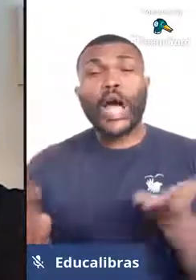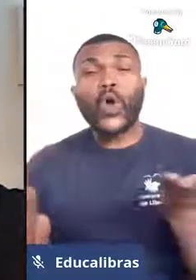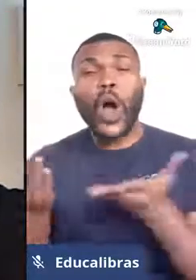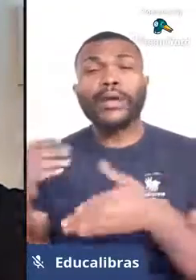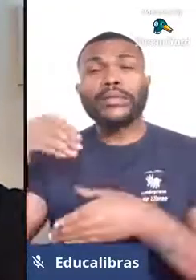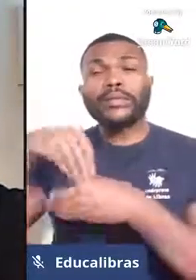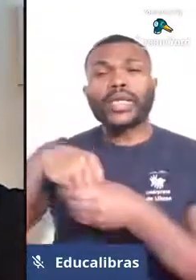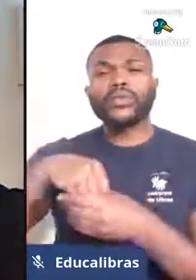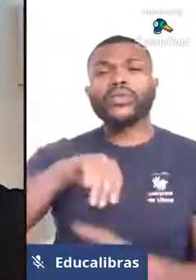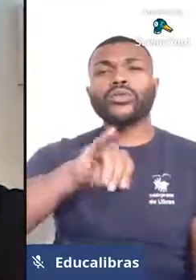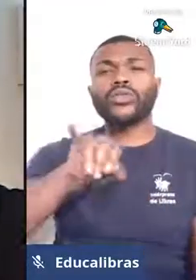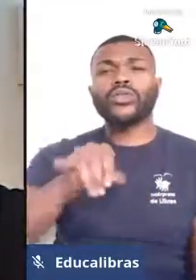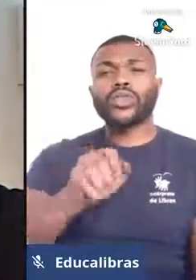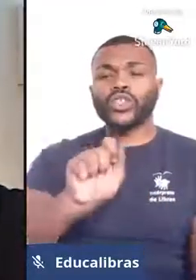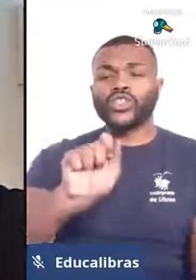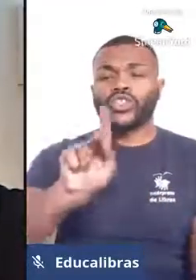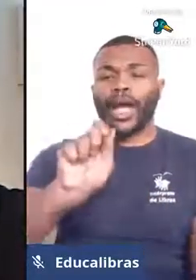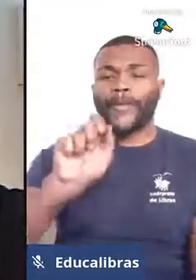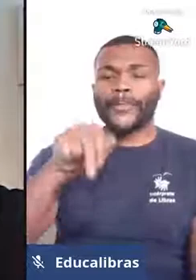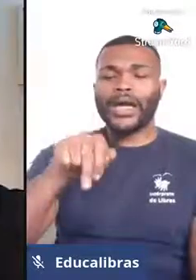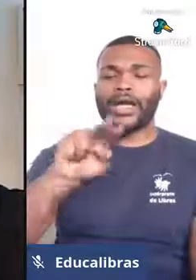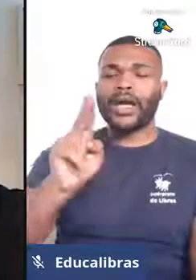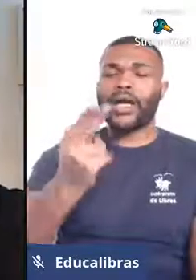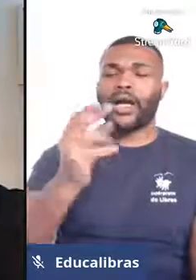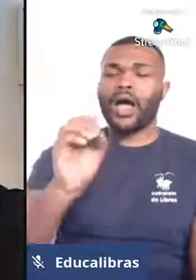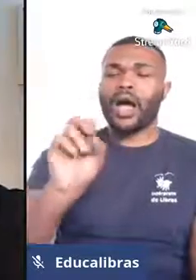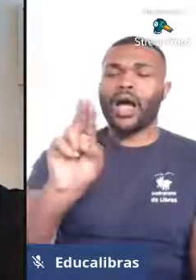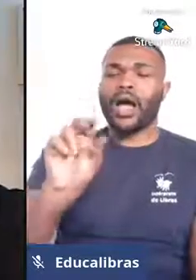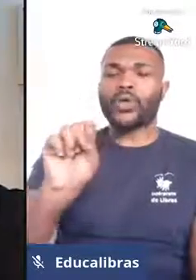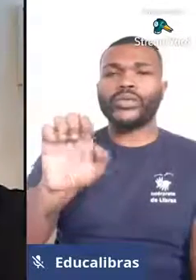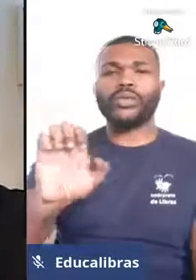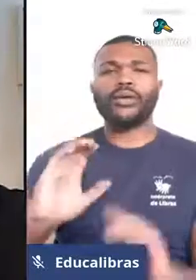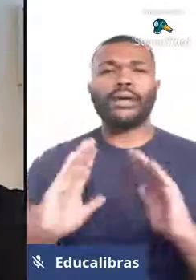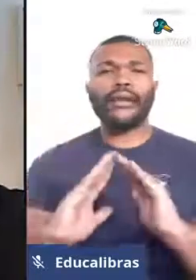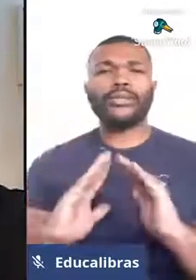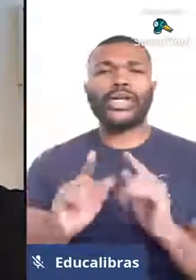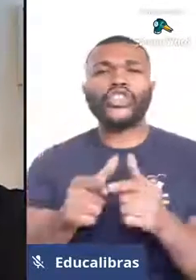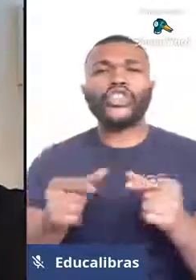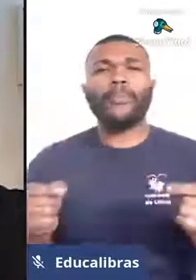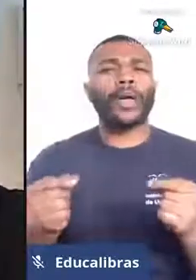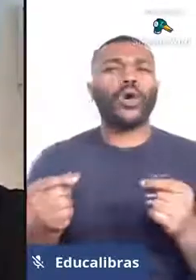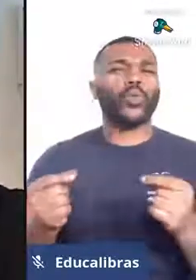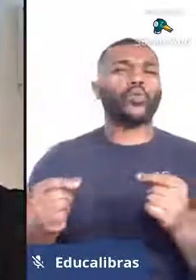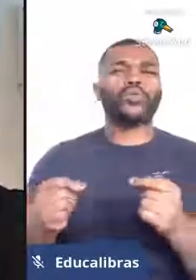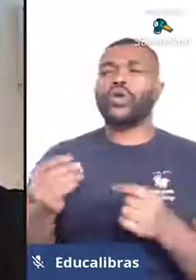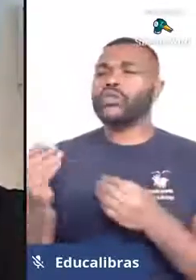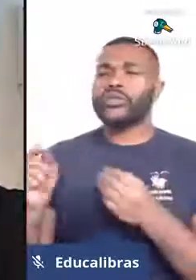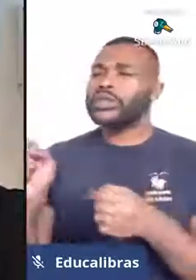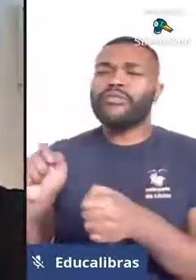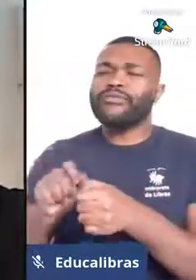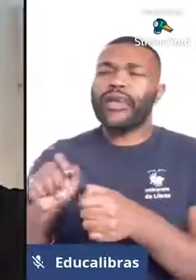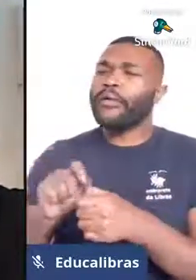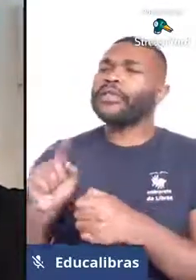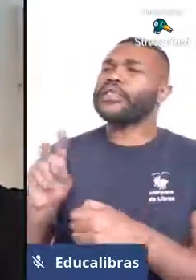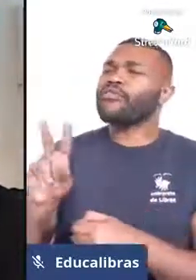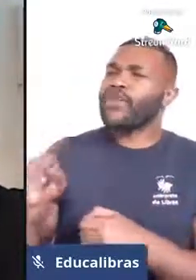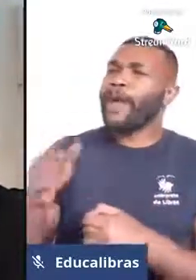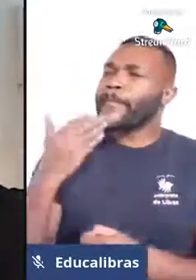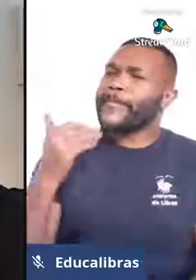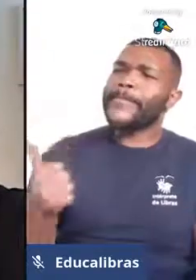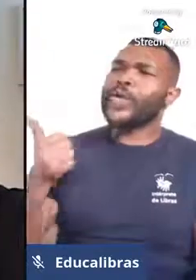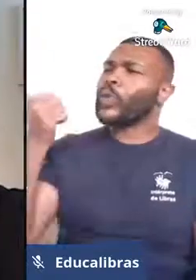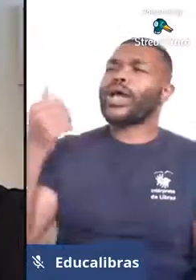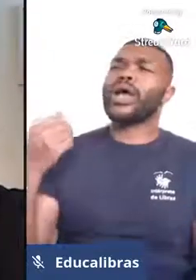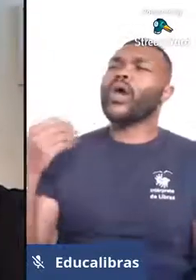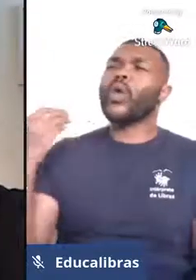fazer lá no Japan House que você ainda não fez ou vai aprimorar? Ou seja, o que você leva,